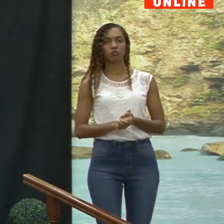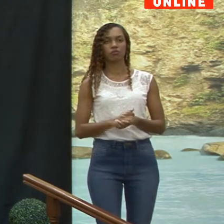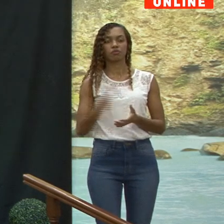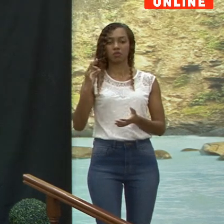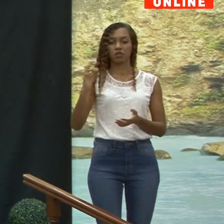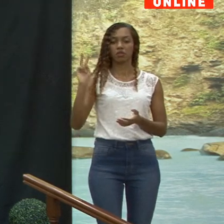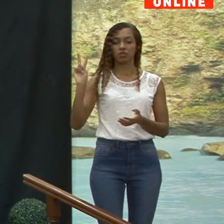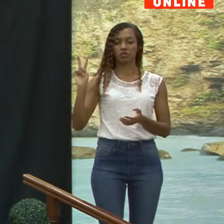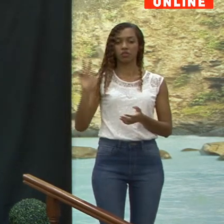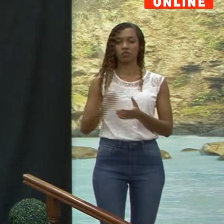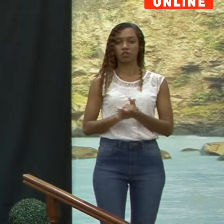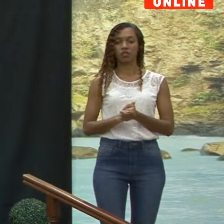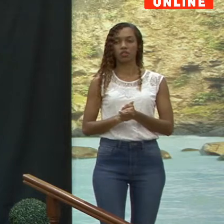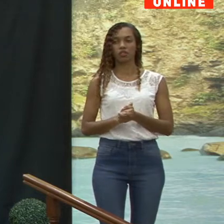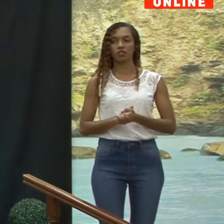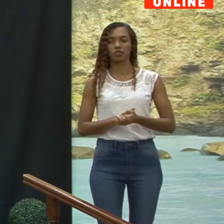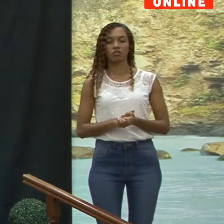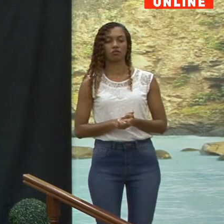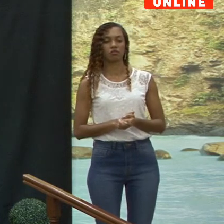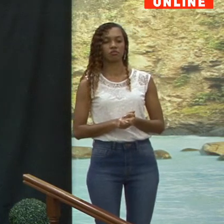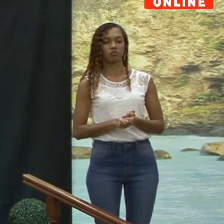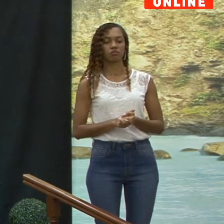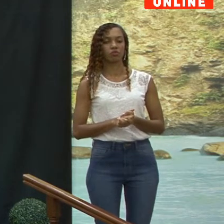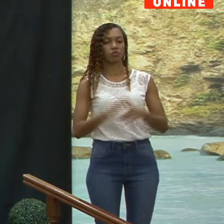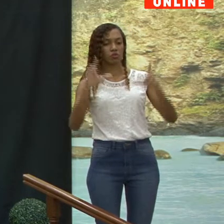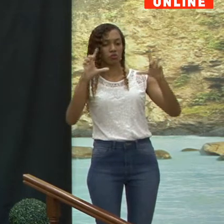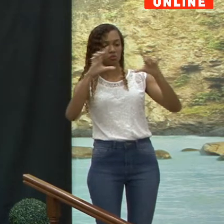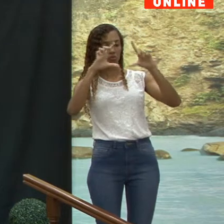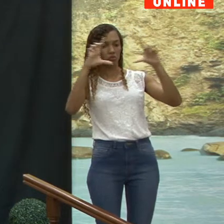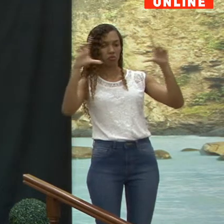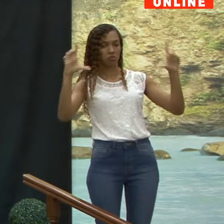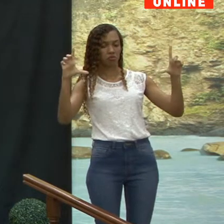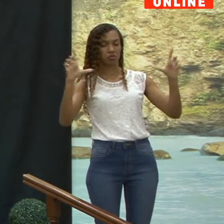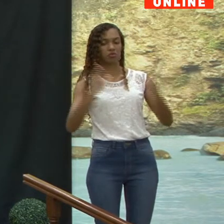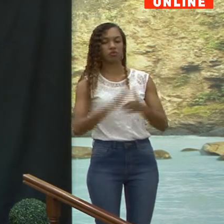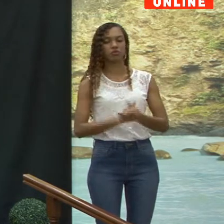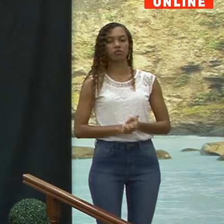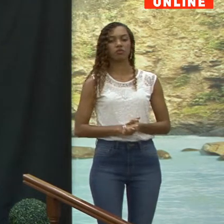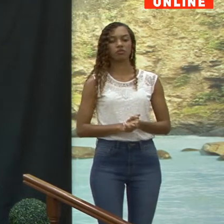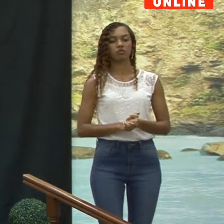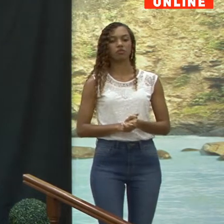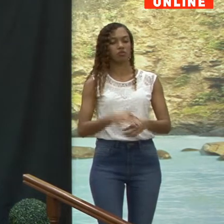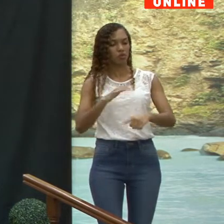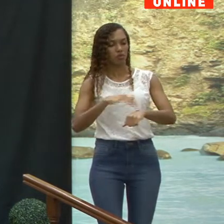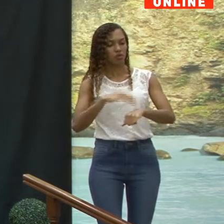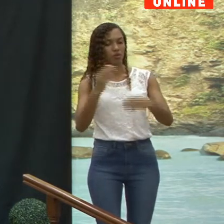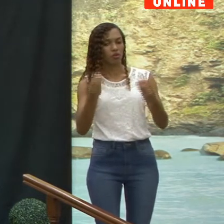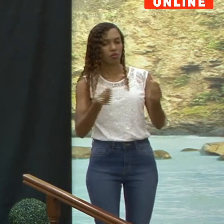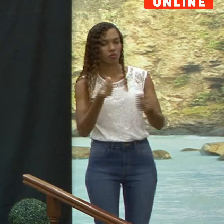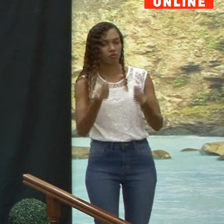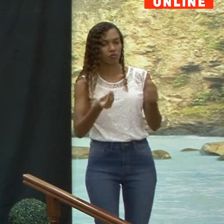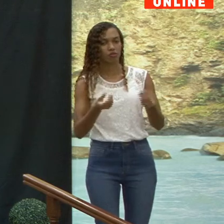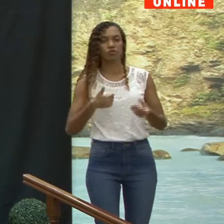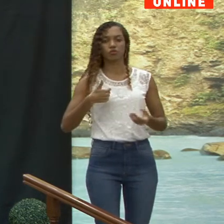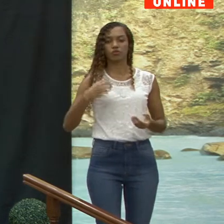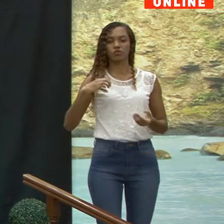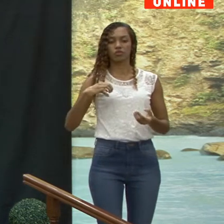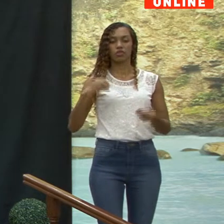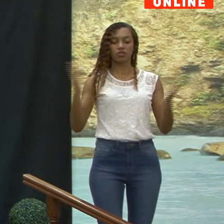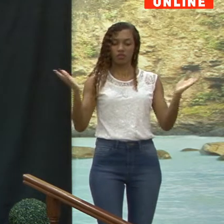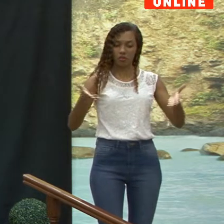smartphone, seu computador, tem muito mais de 10 agora.